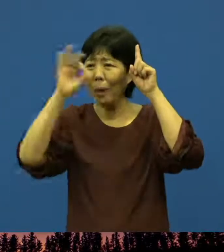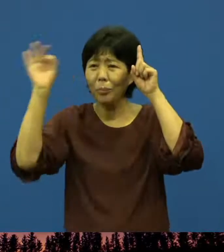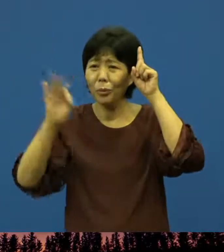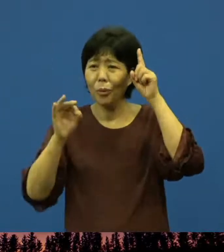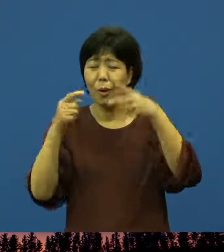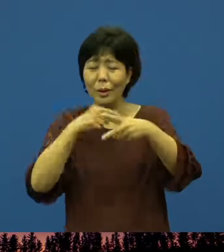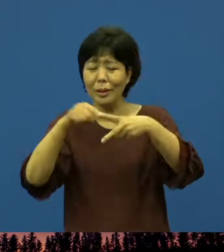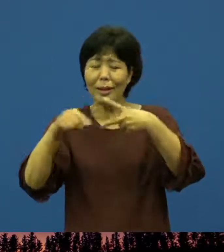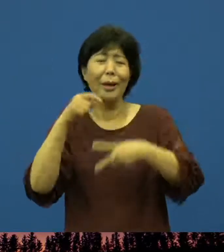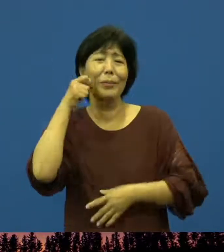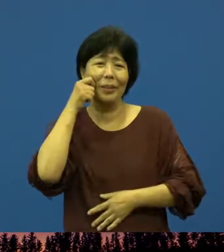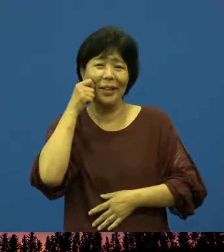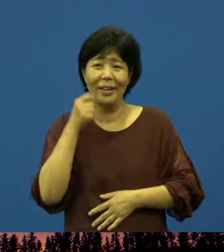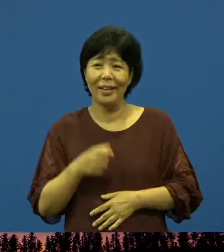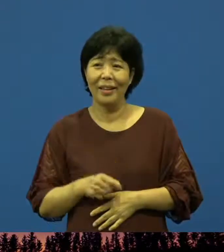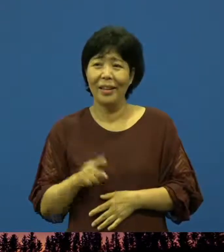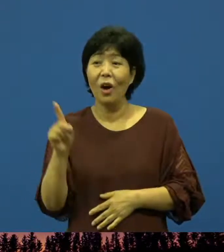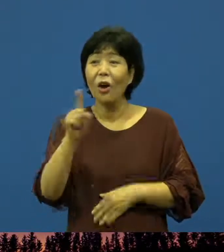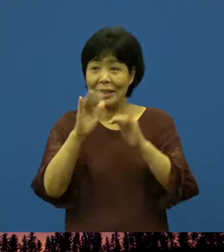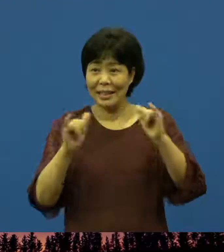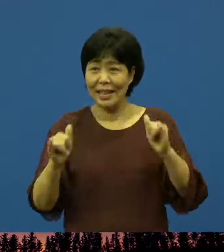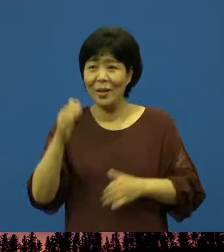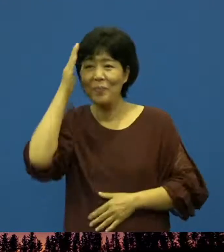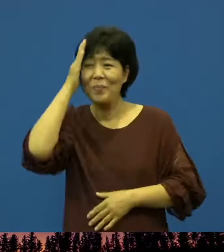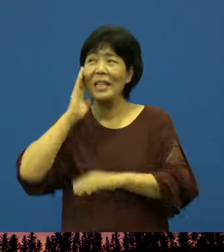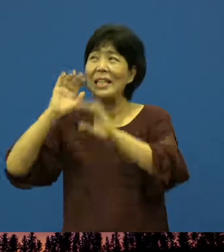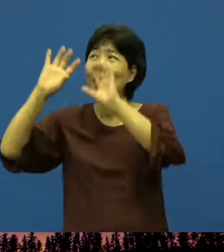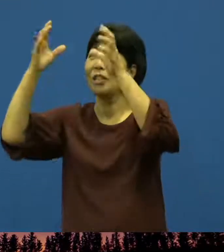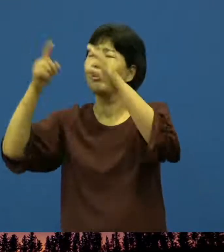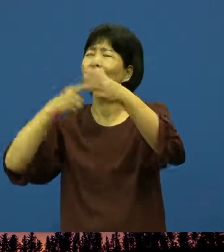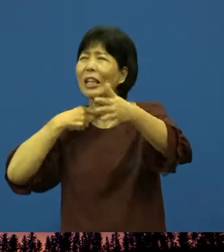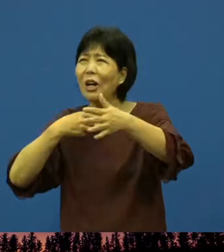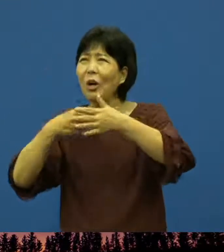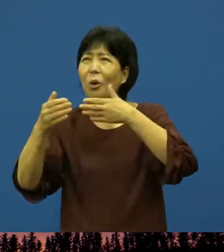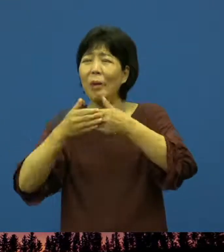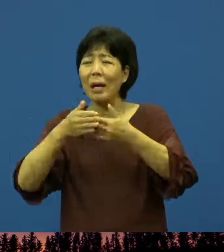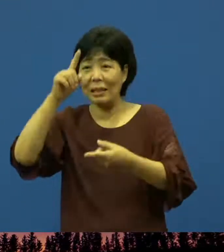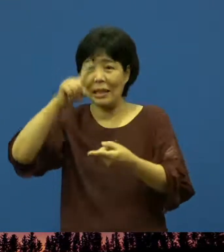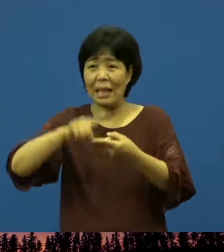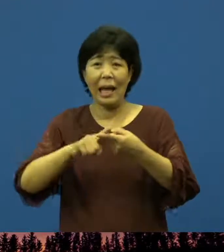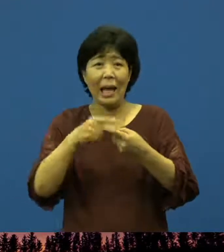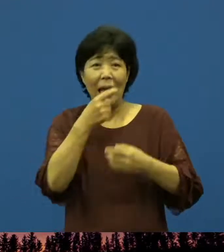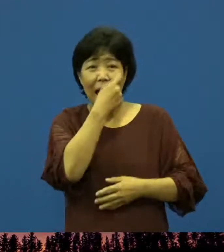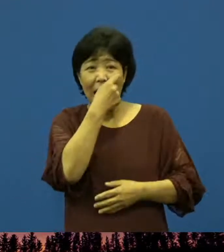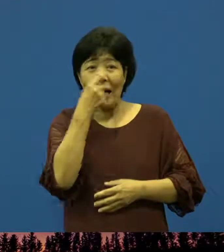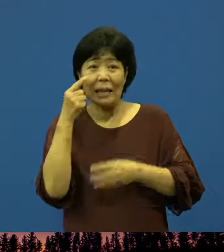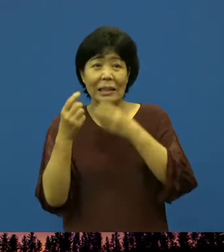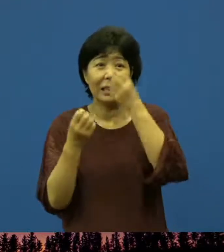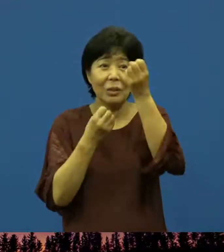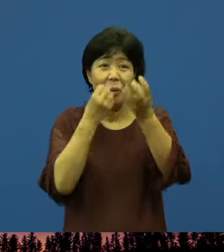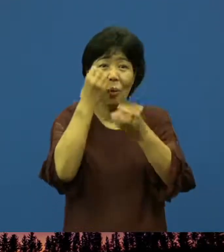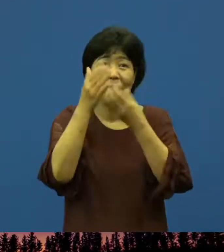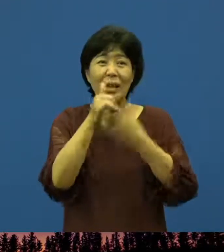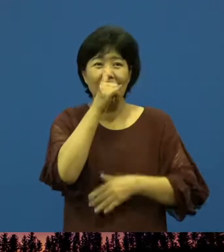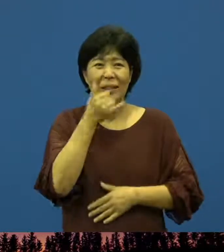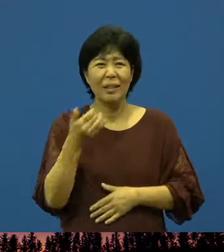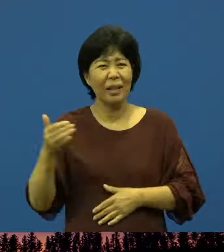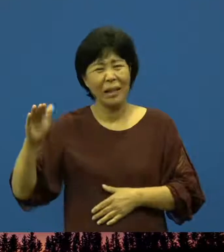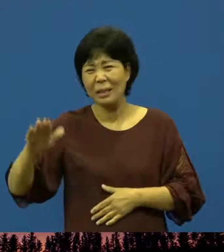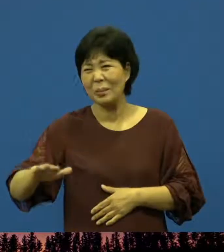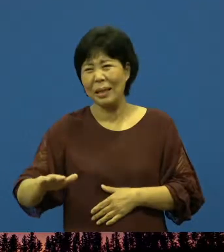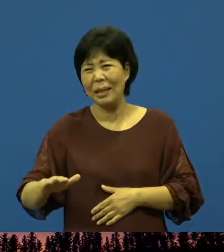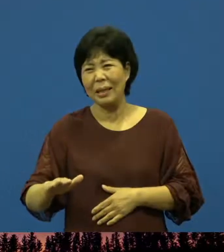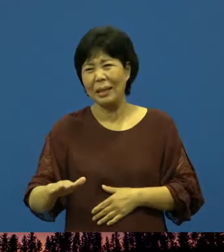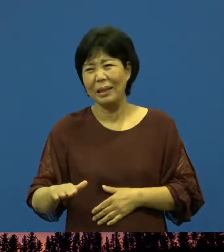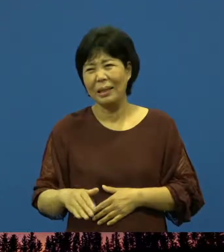가끔 천국 갔다 왔다는 분들의 간증들이 종종 나오는데 별로 우리 신앙에 도움이 되지 않아요. 천국에